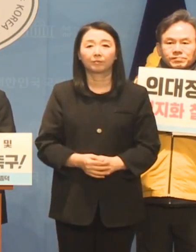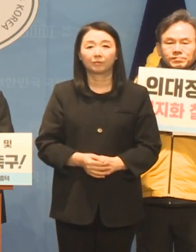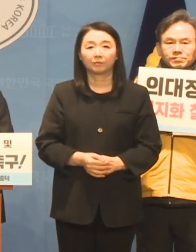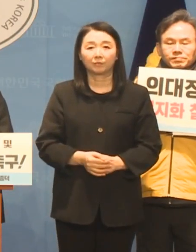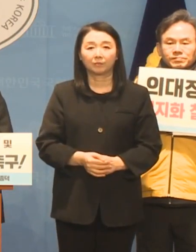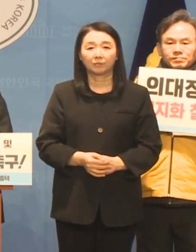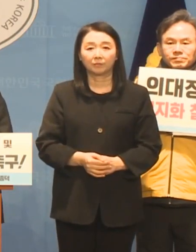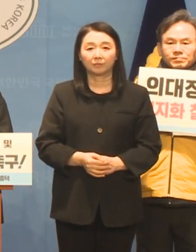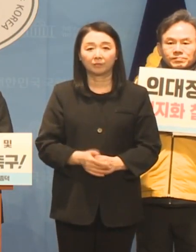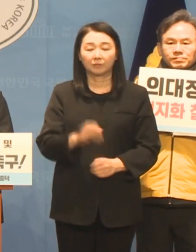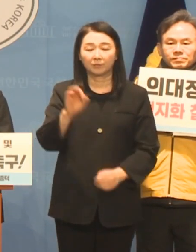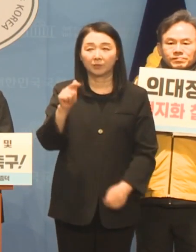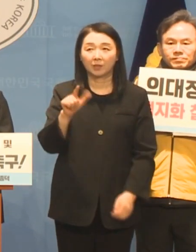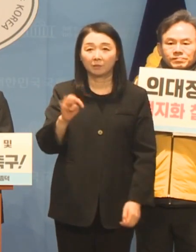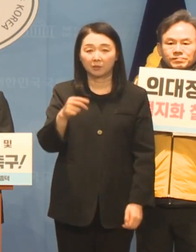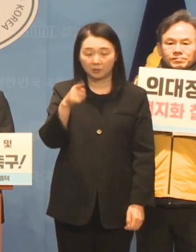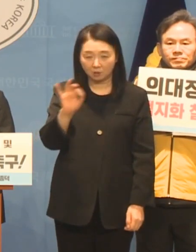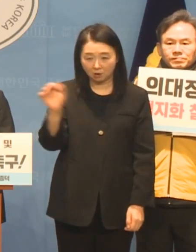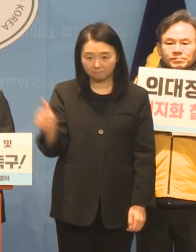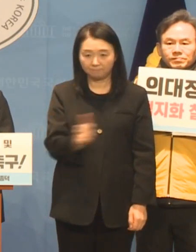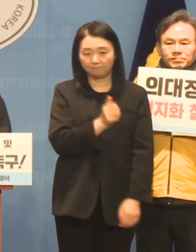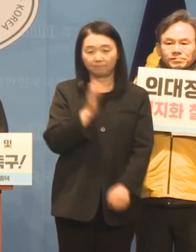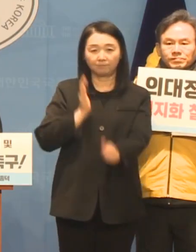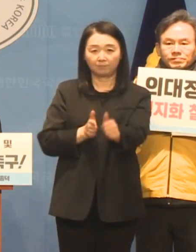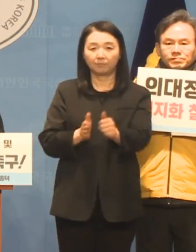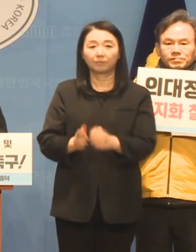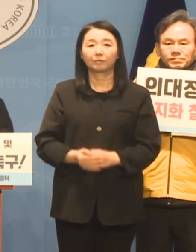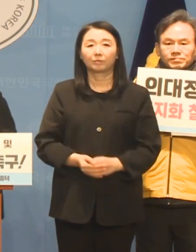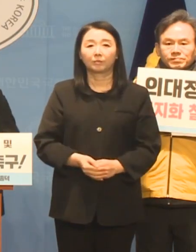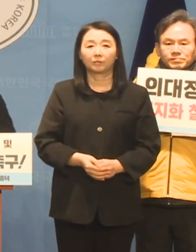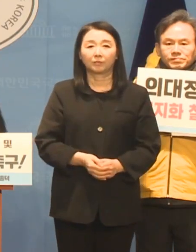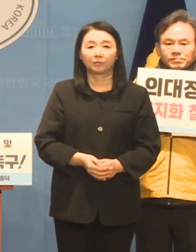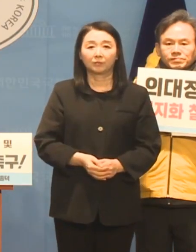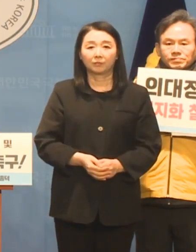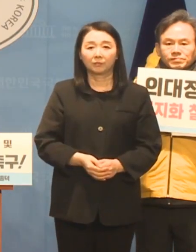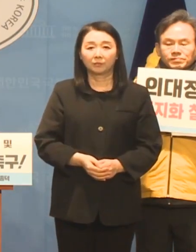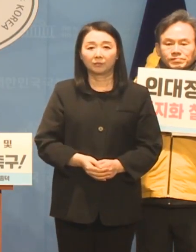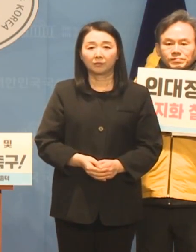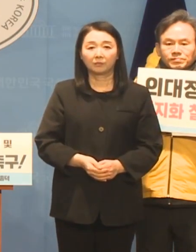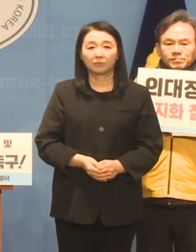네, 먼저 남은경 팀장님 발언 듣도록 하겠습니다.